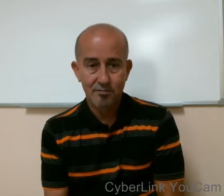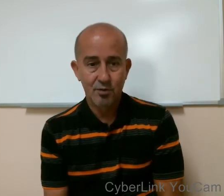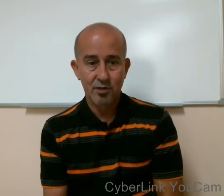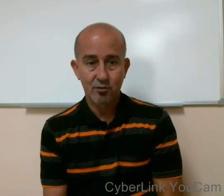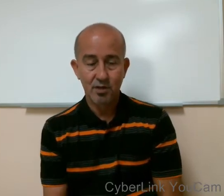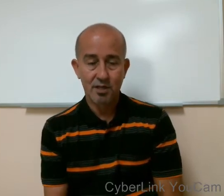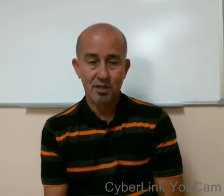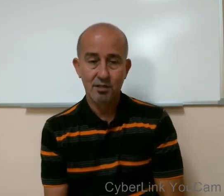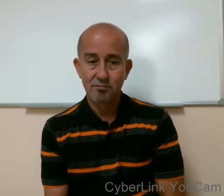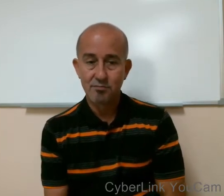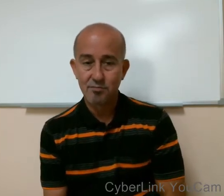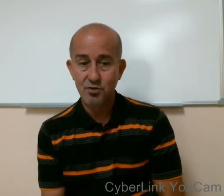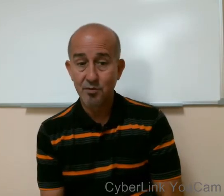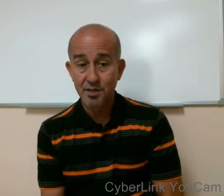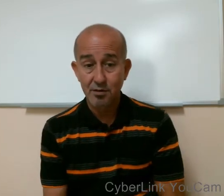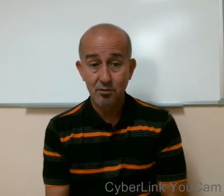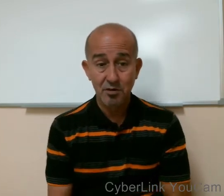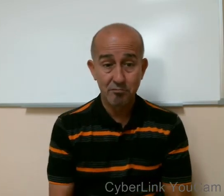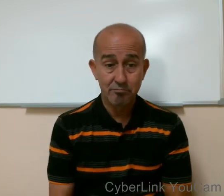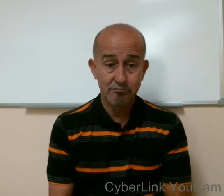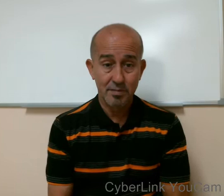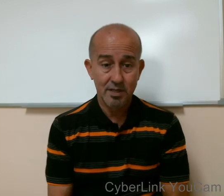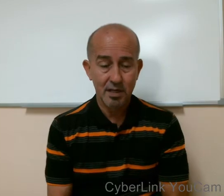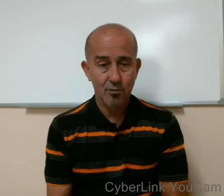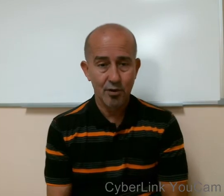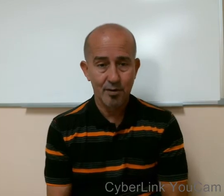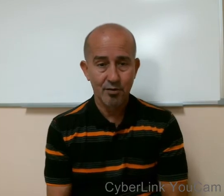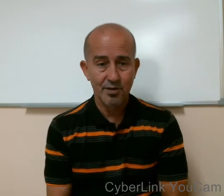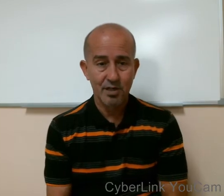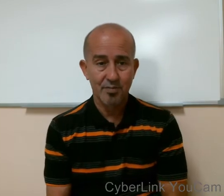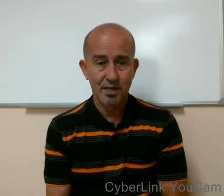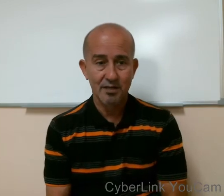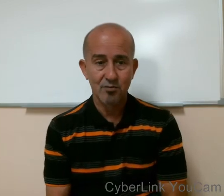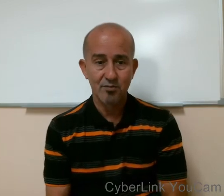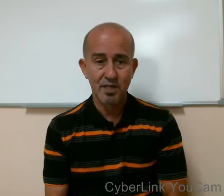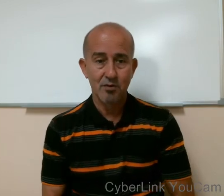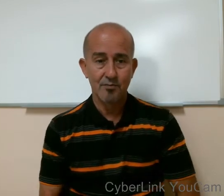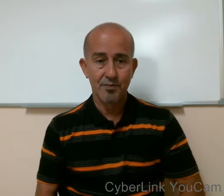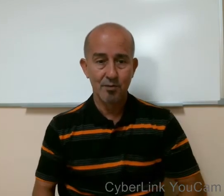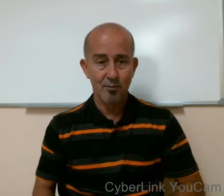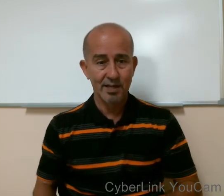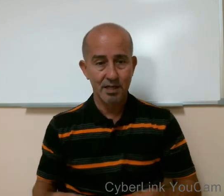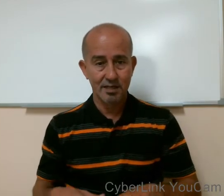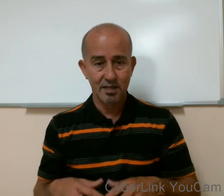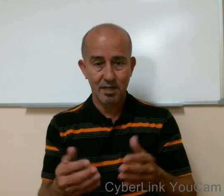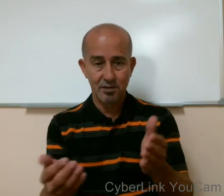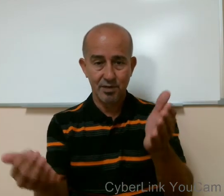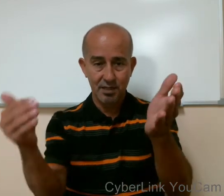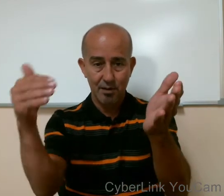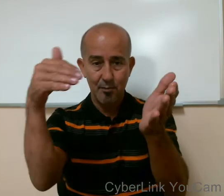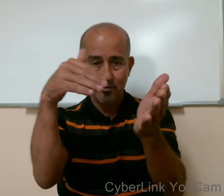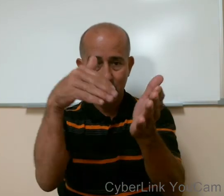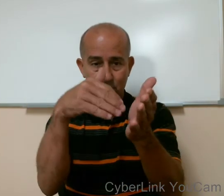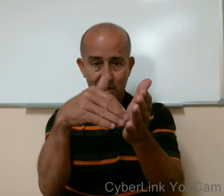Los estudiantes no vinieron hoy, así que voy a aprovechar para hacer un video y vamos a hacer la señal de diversidad. Vamos a verlo otra